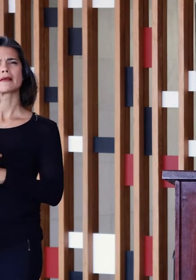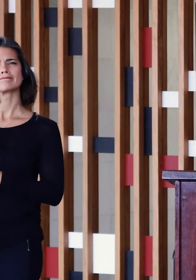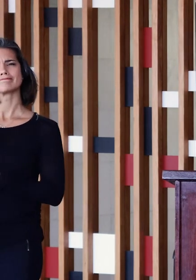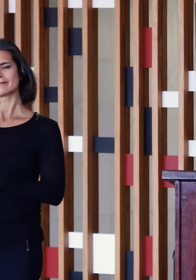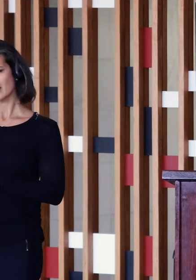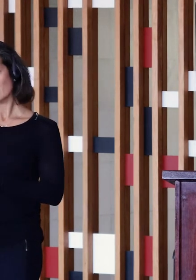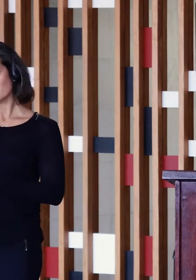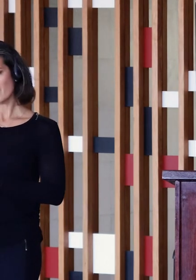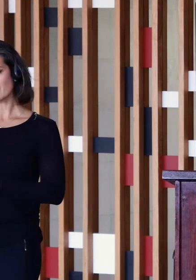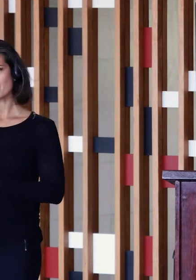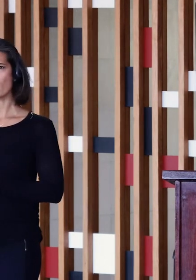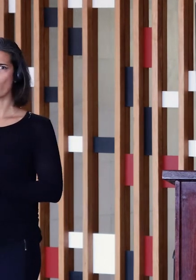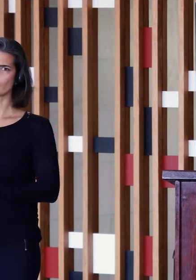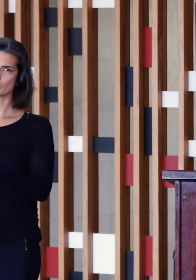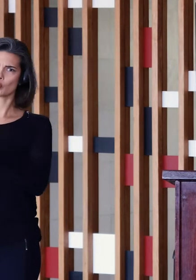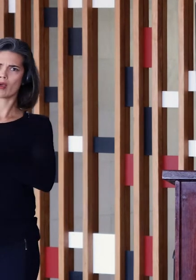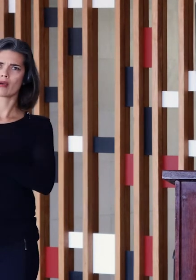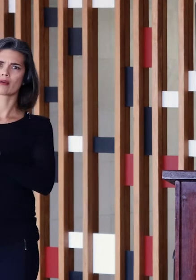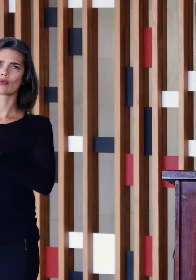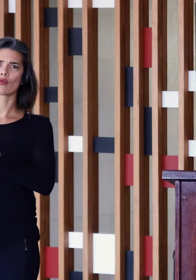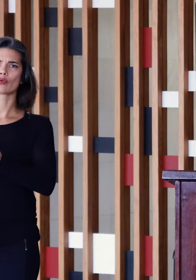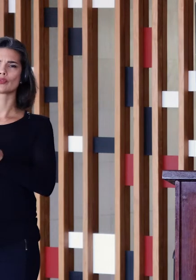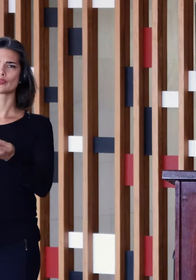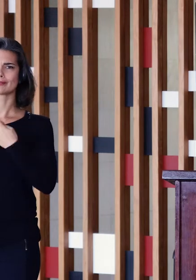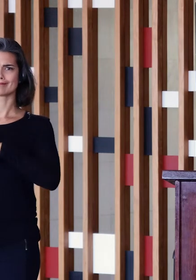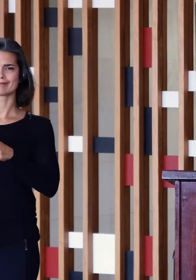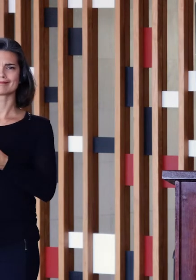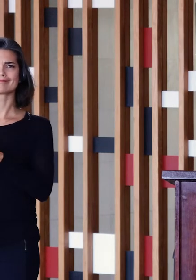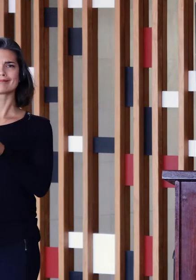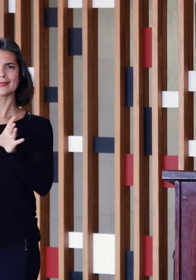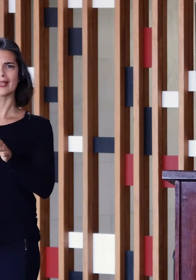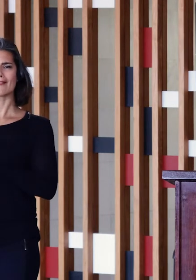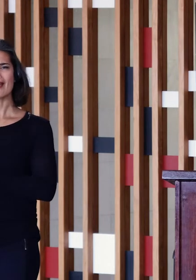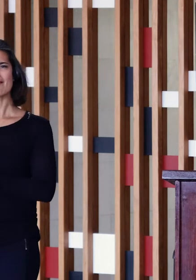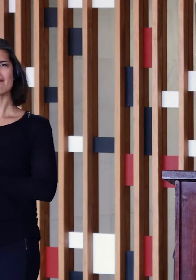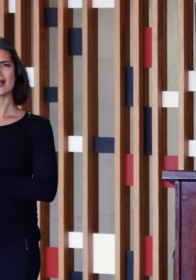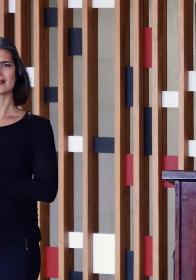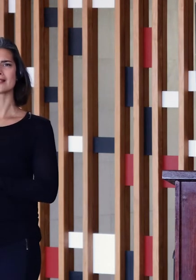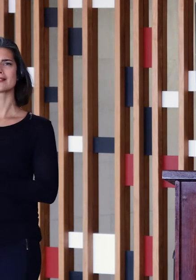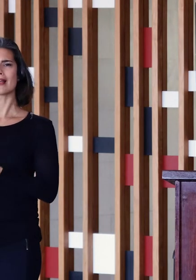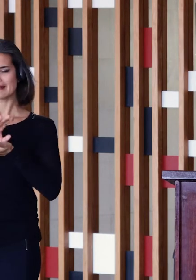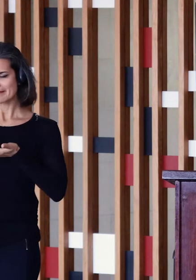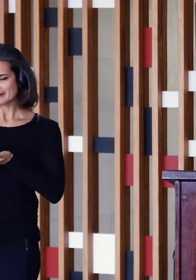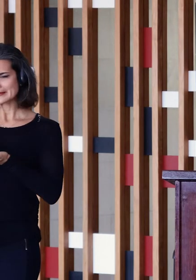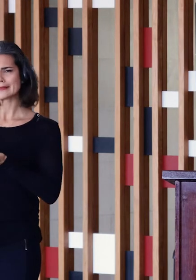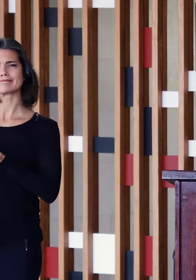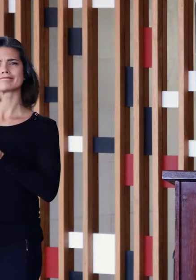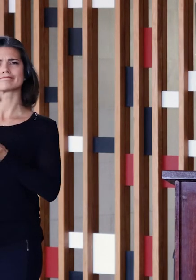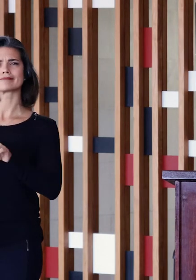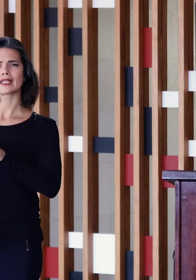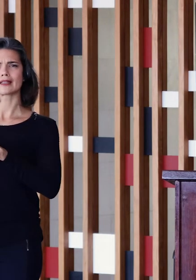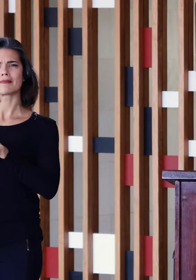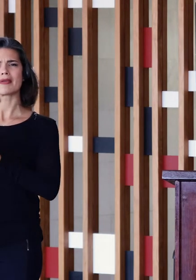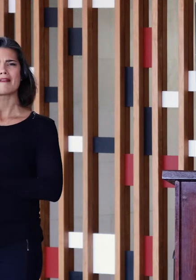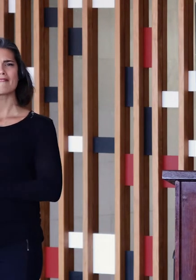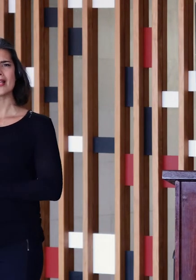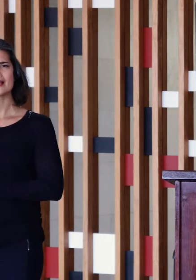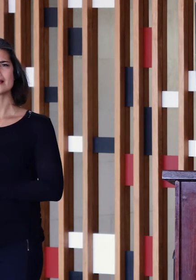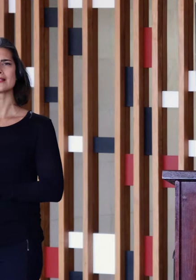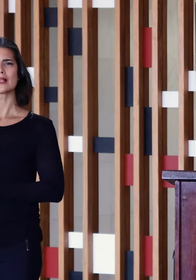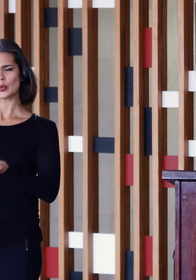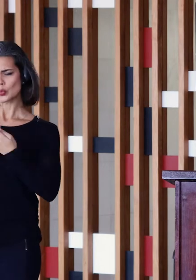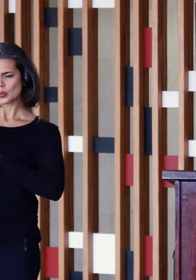este acuerdo de libre comercio, que va a facilitar las inversiones, que va a facilitar el comercio,